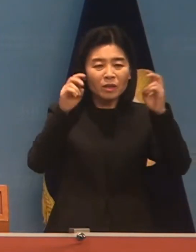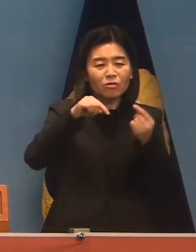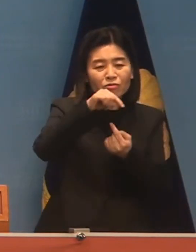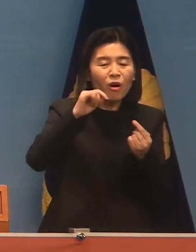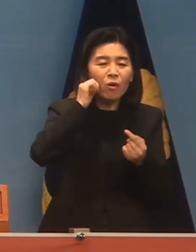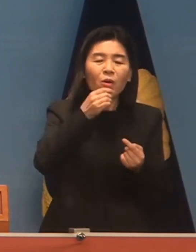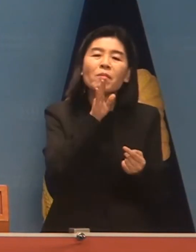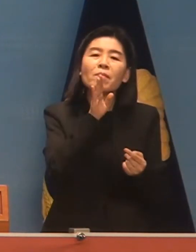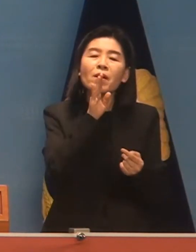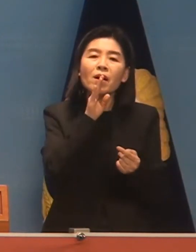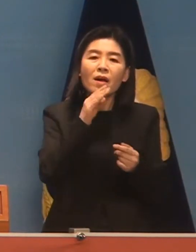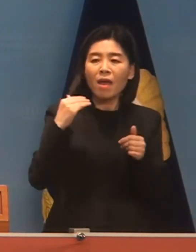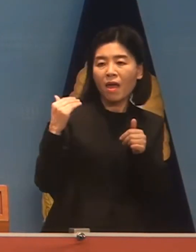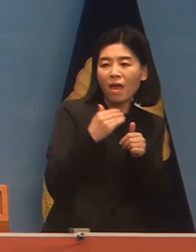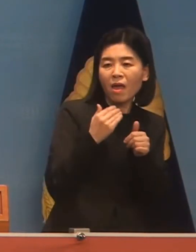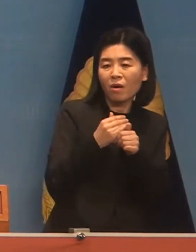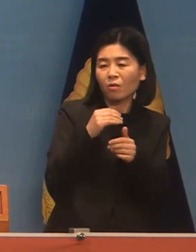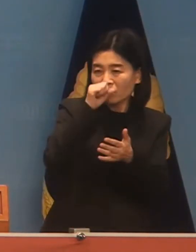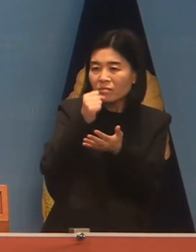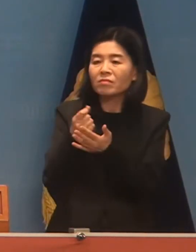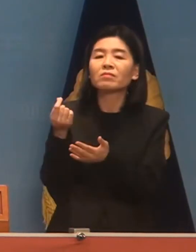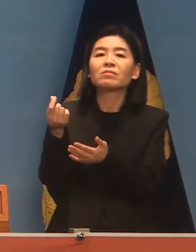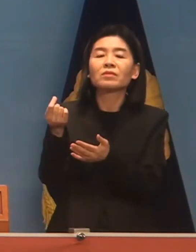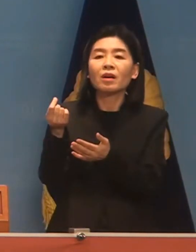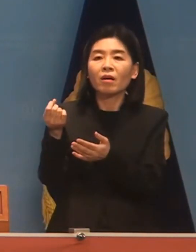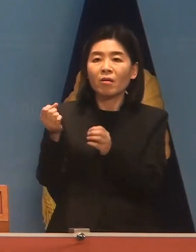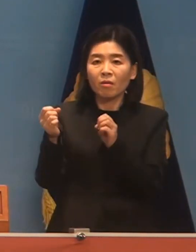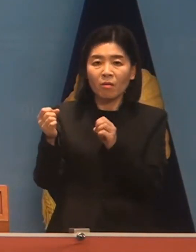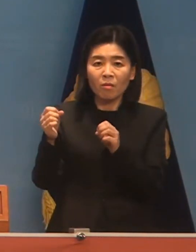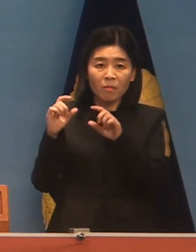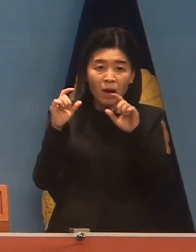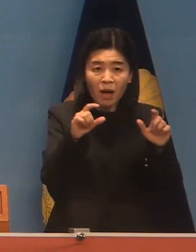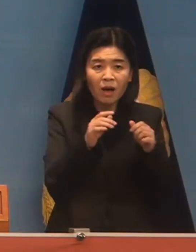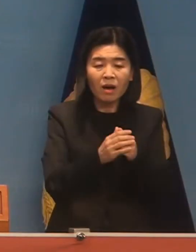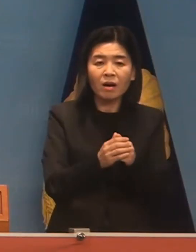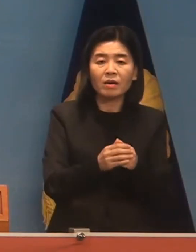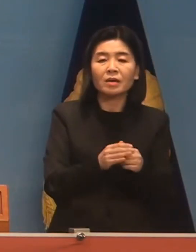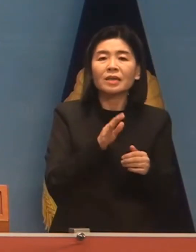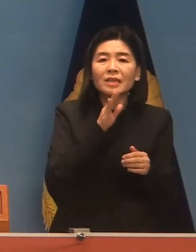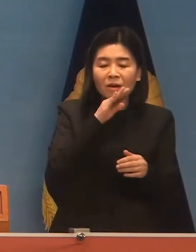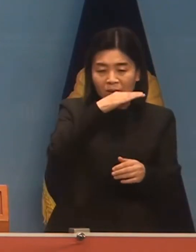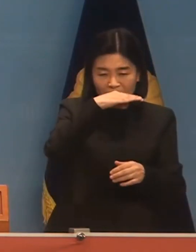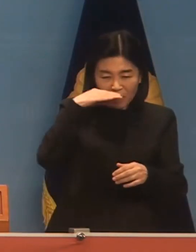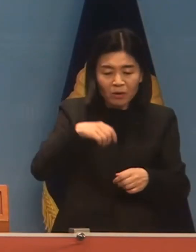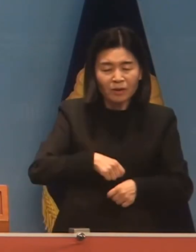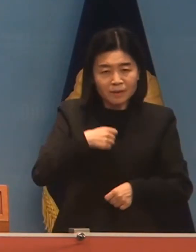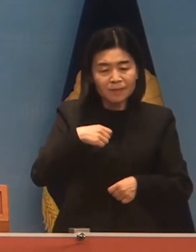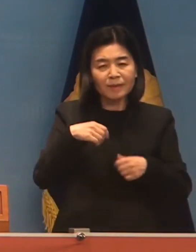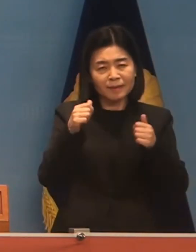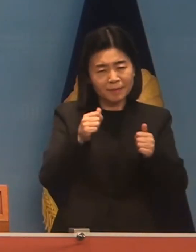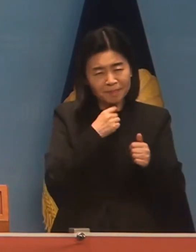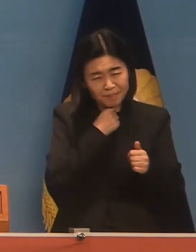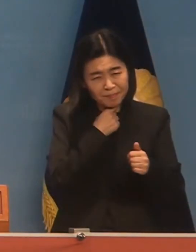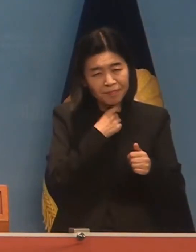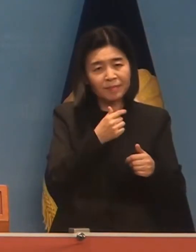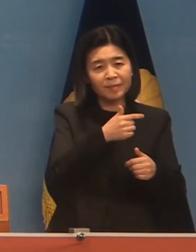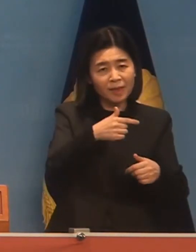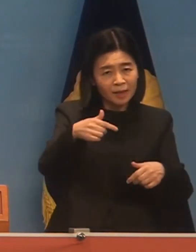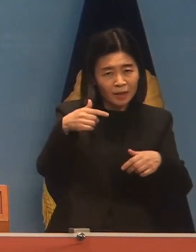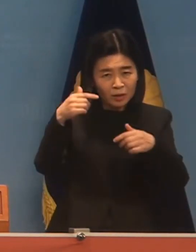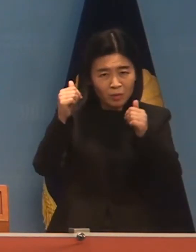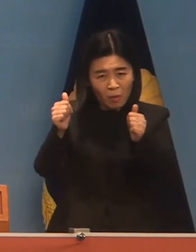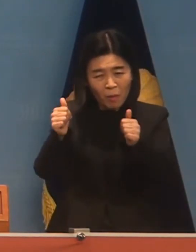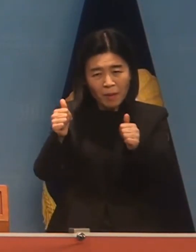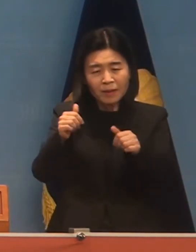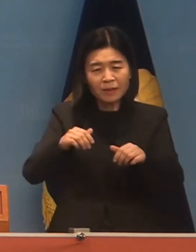했습니다. 정의로운 판결을 받고 싶었지만 진호위, 중노위와 행정심판, 대법원까지 끝내 노동자 편은